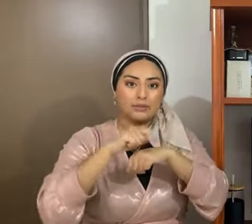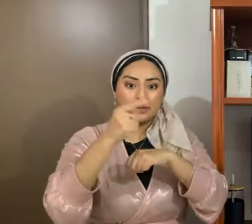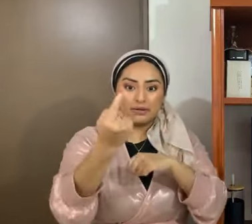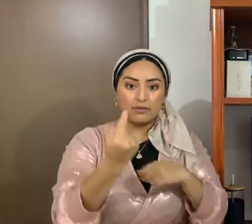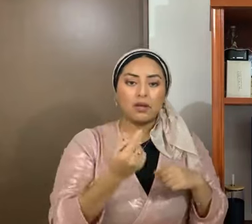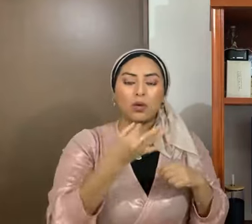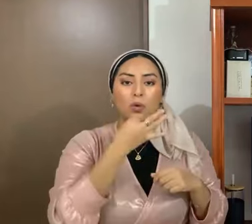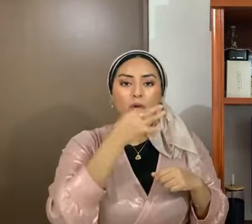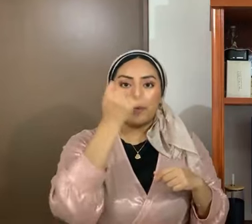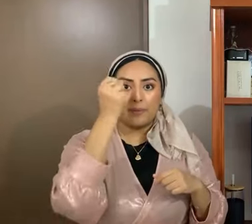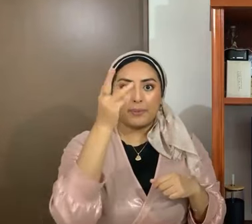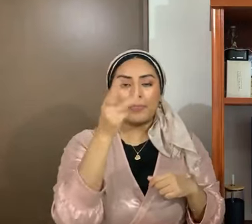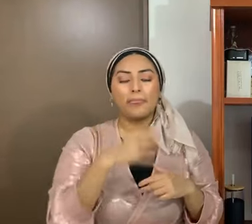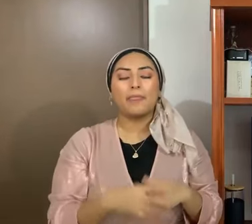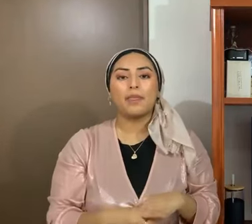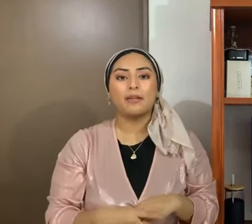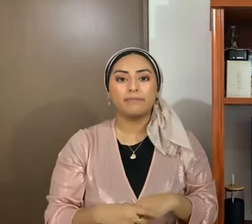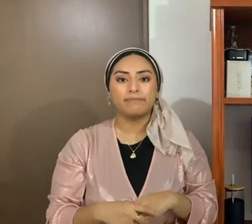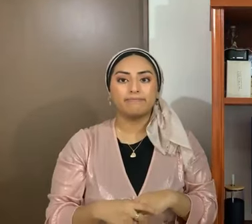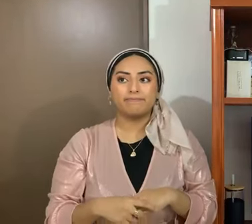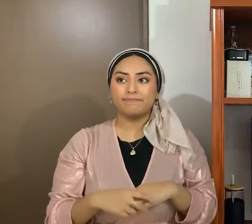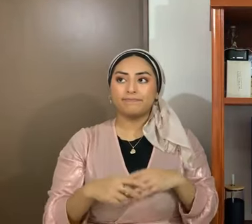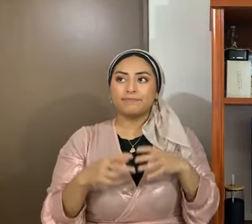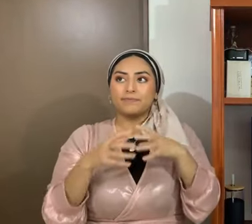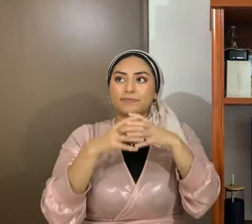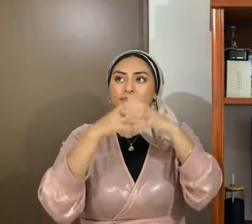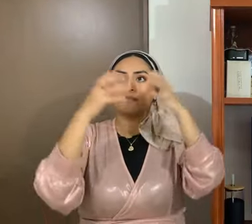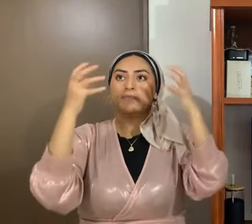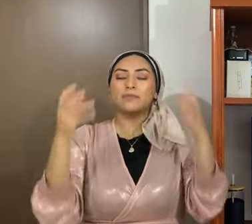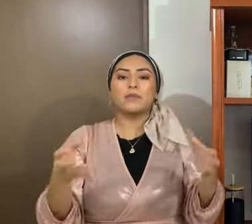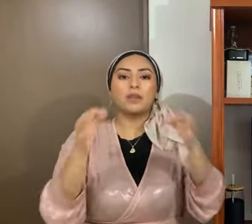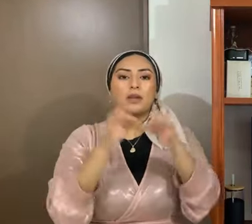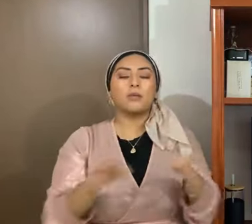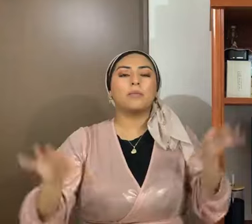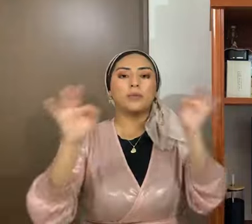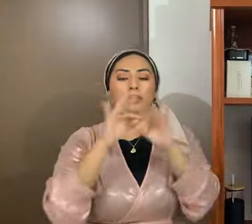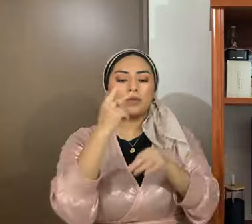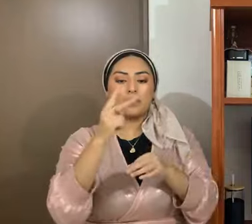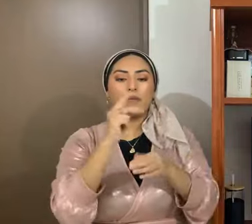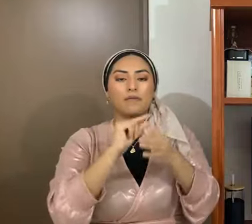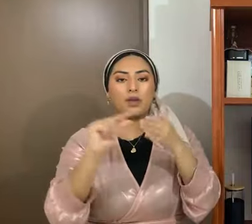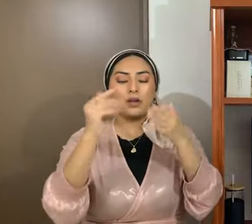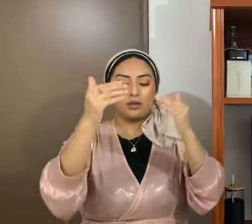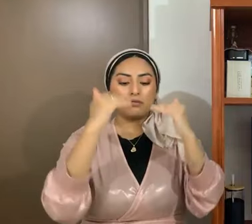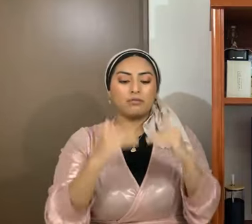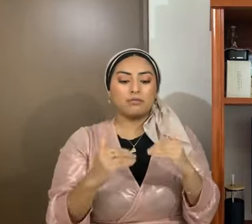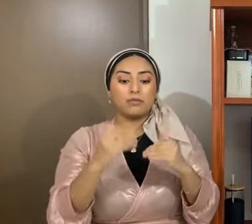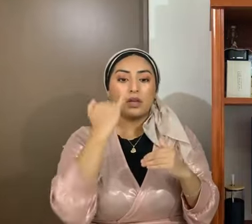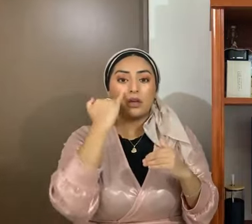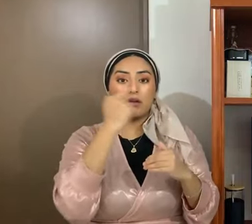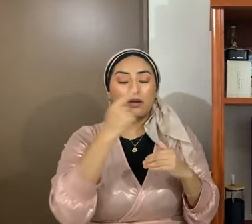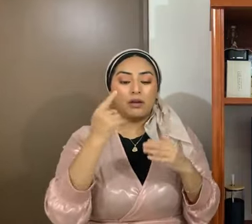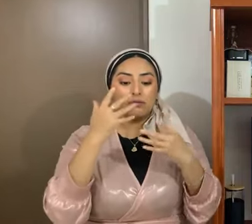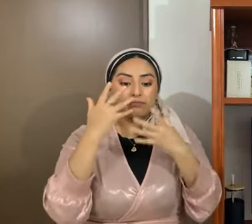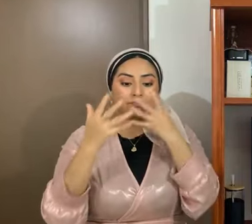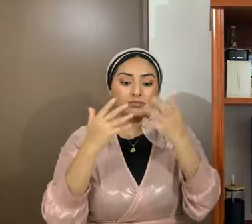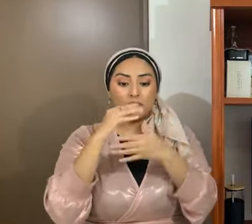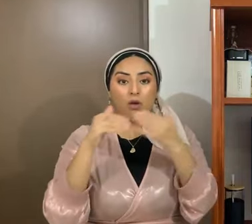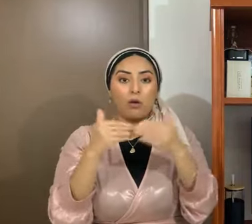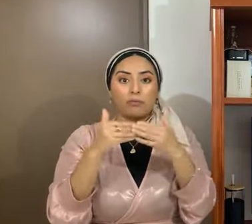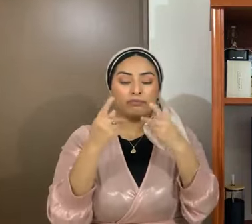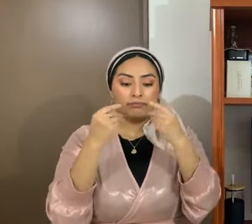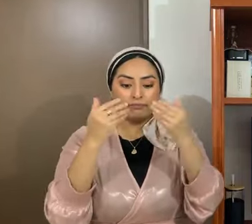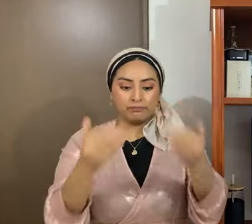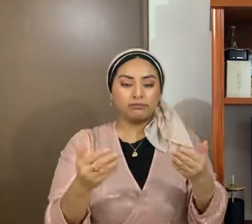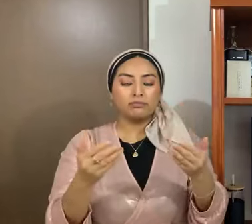venida de Yahshua. Esto es muy importante. Vamos a ver el verso que sigue. Y si se avergonzaren de todo lo que